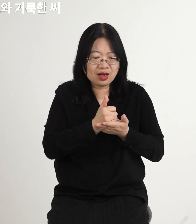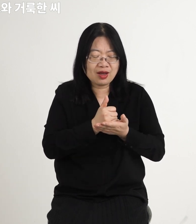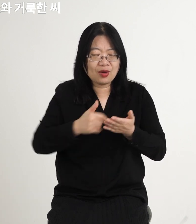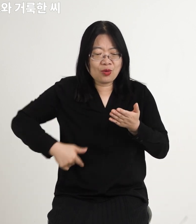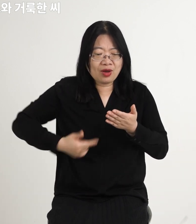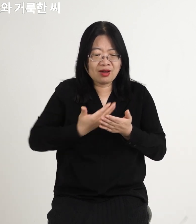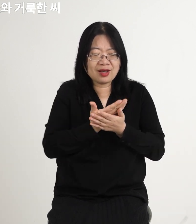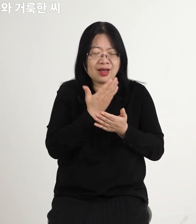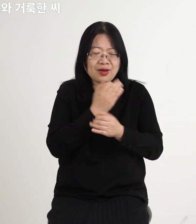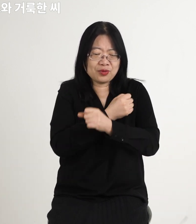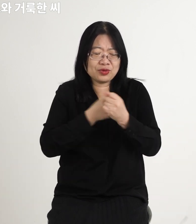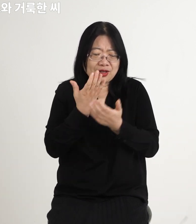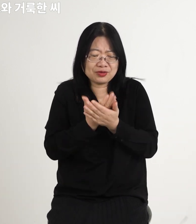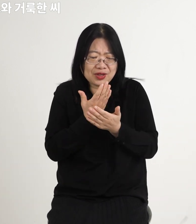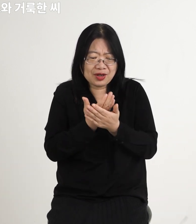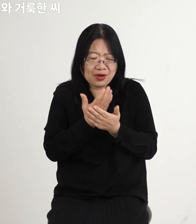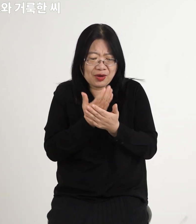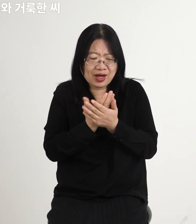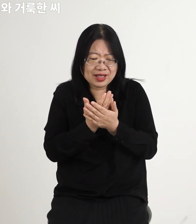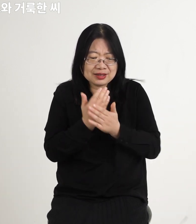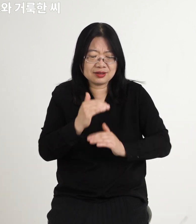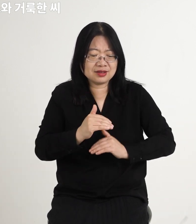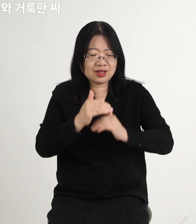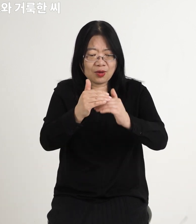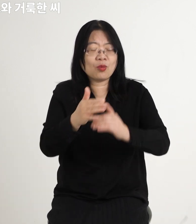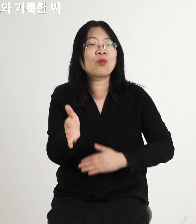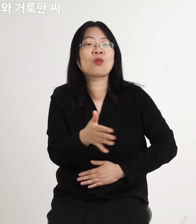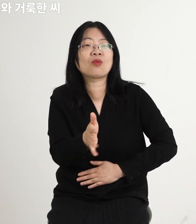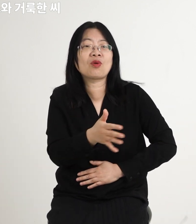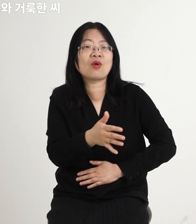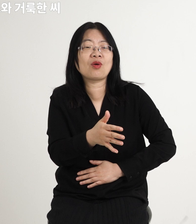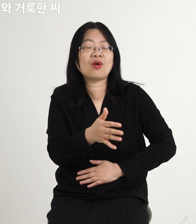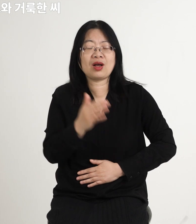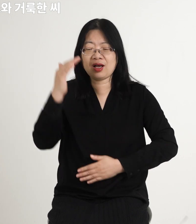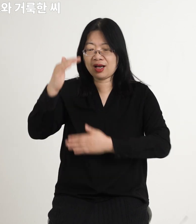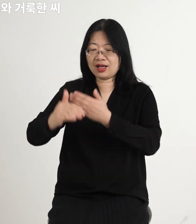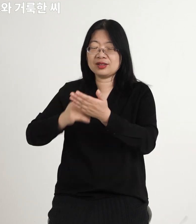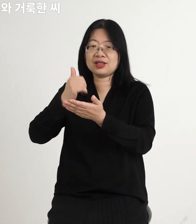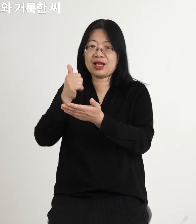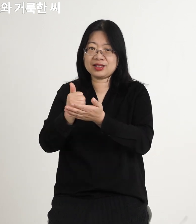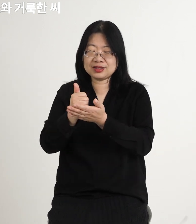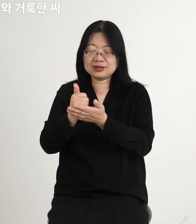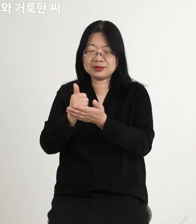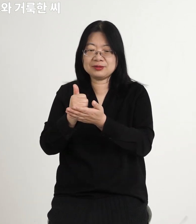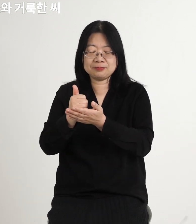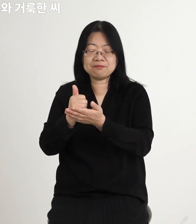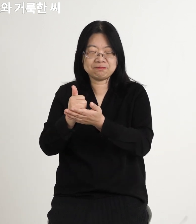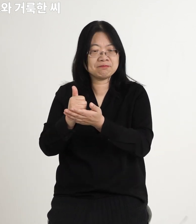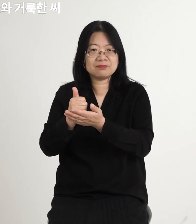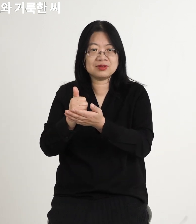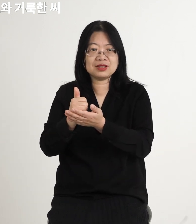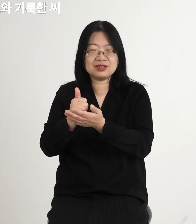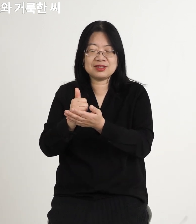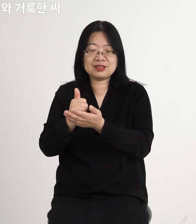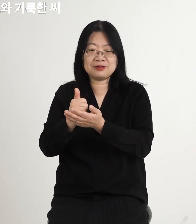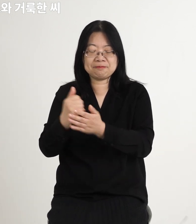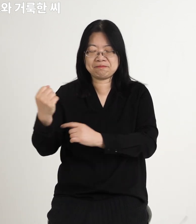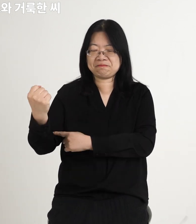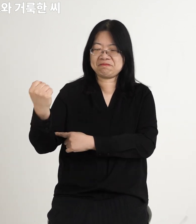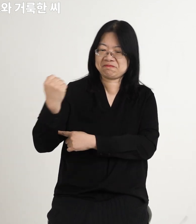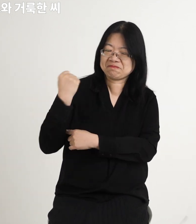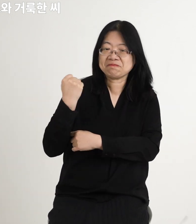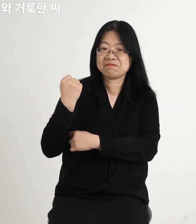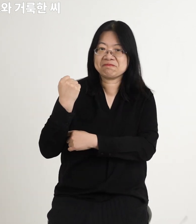없어요. 이 회개는 하나님의 주도적인